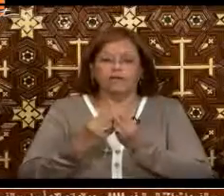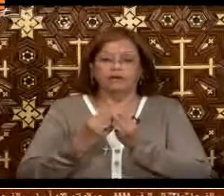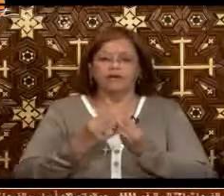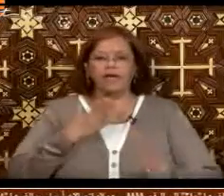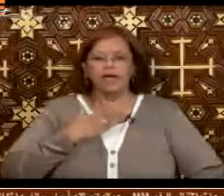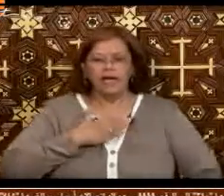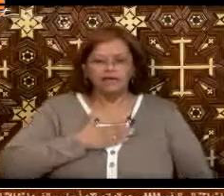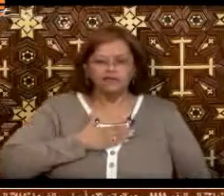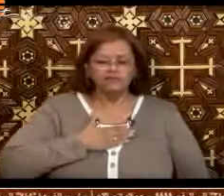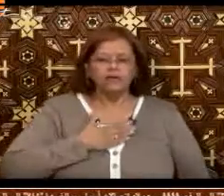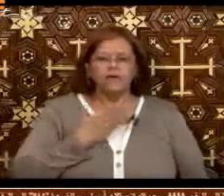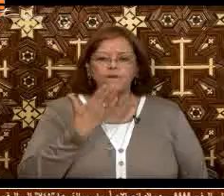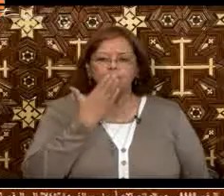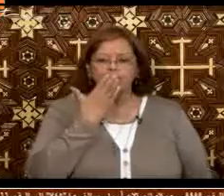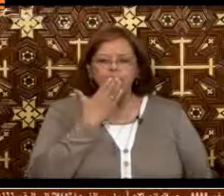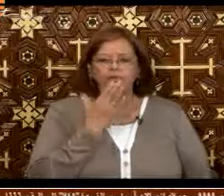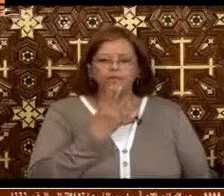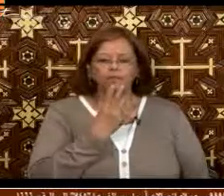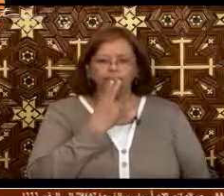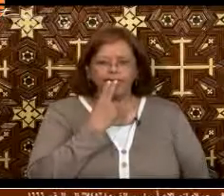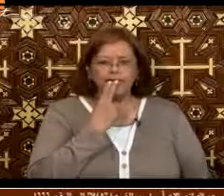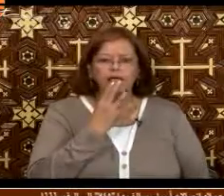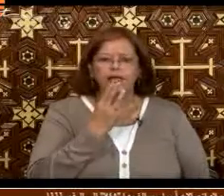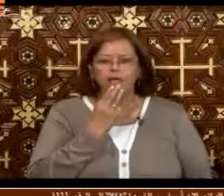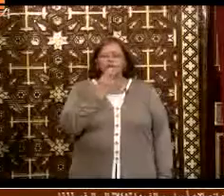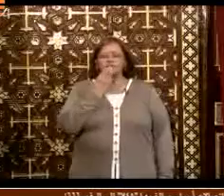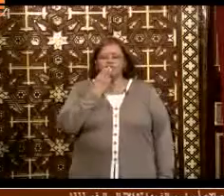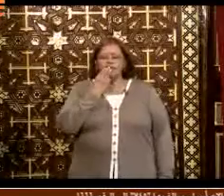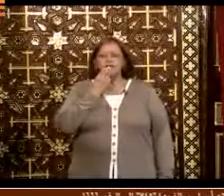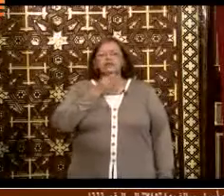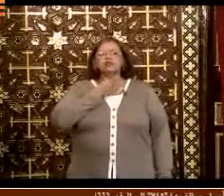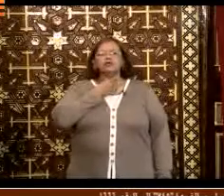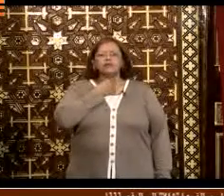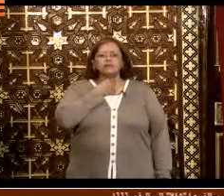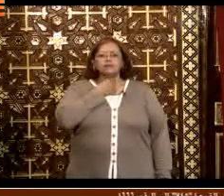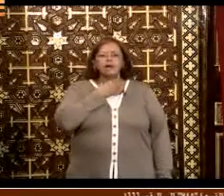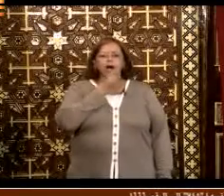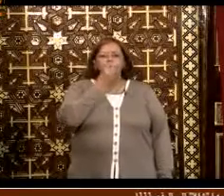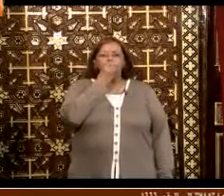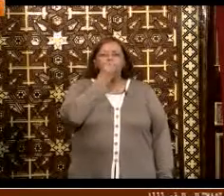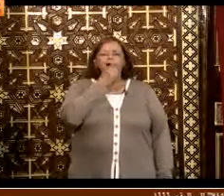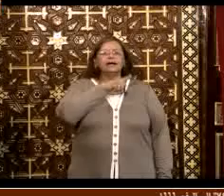بعض. ألف ب ت ث ج ح